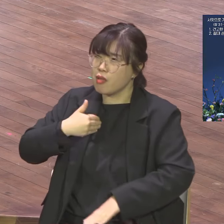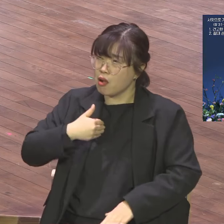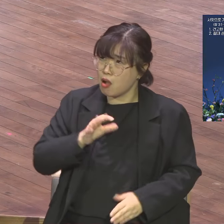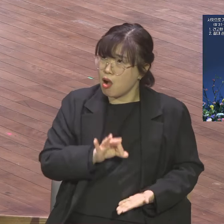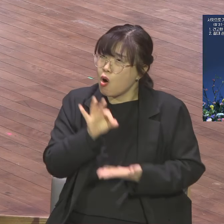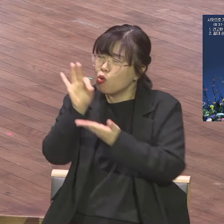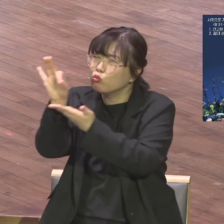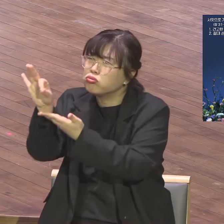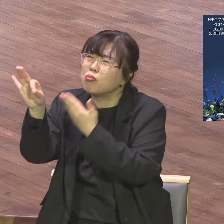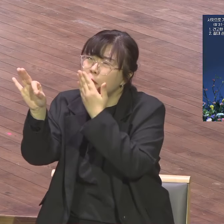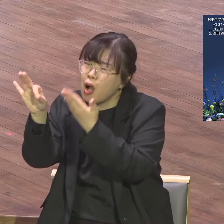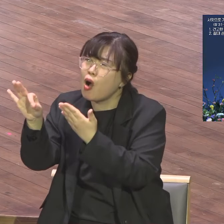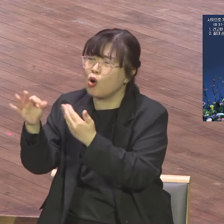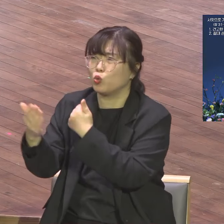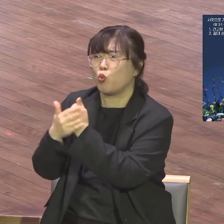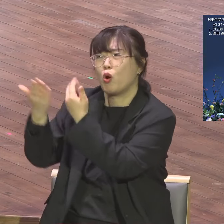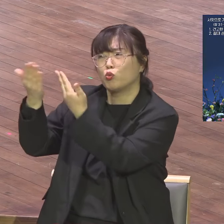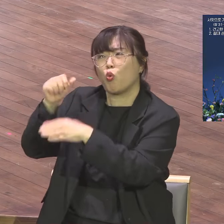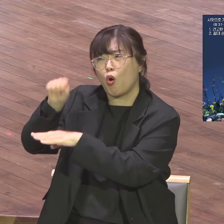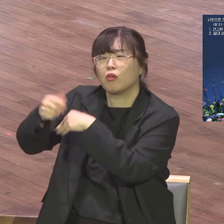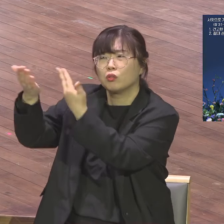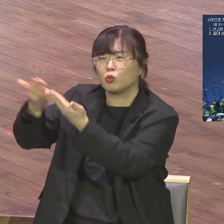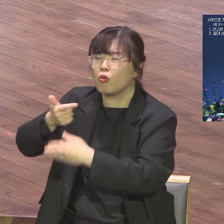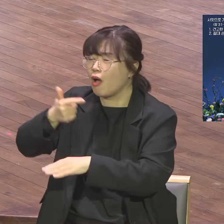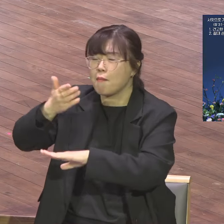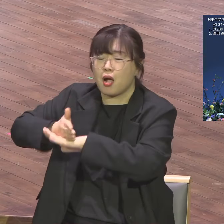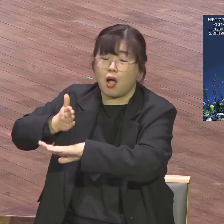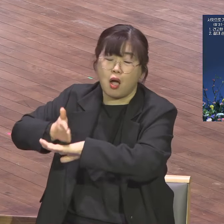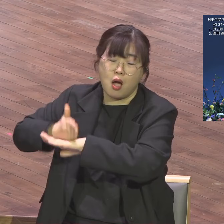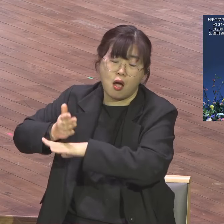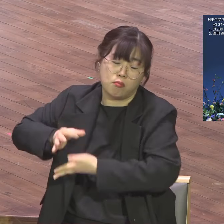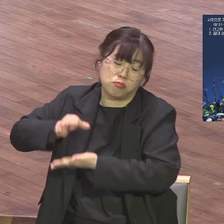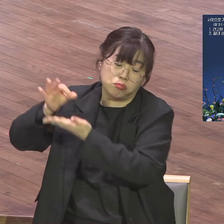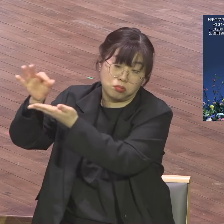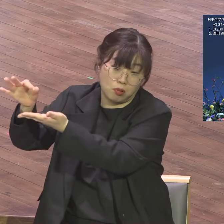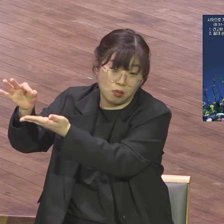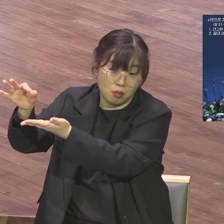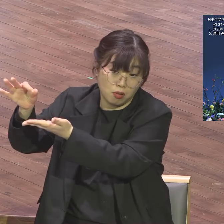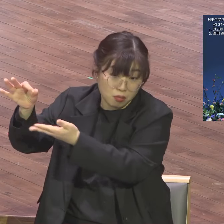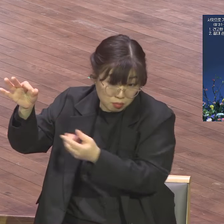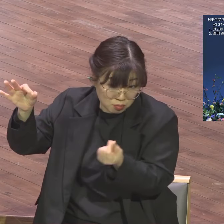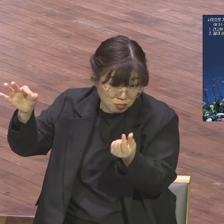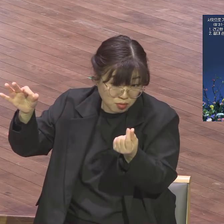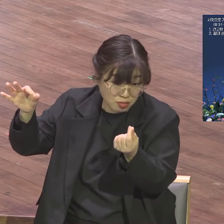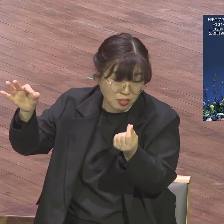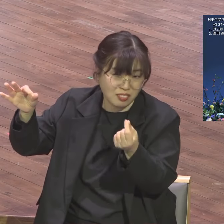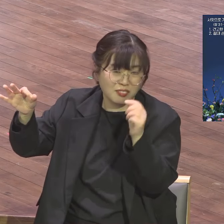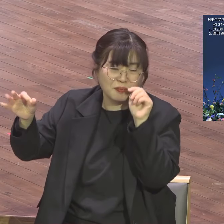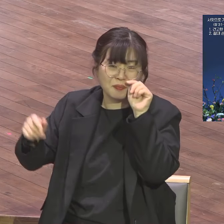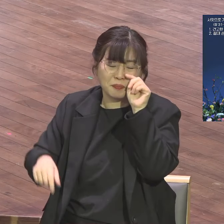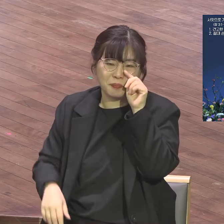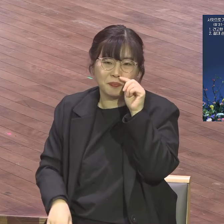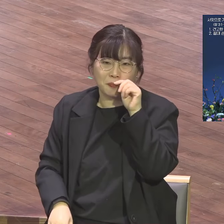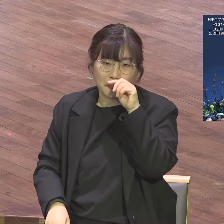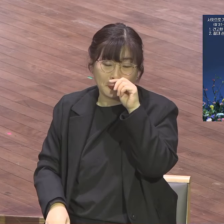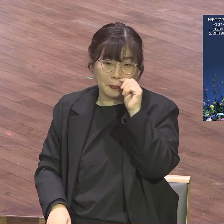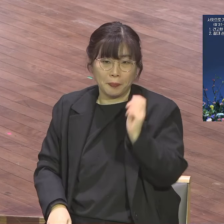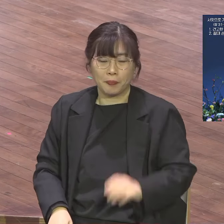헌금이. 요즘 온라인으로 하는데 온라인으로 하는 분들이 많아 반반이 이제 현장에서도 하고 온라인